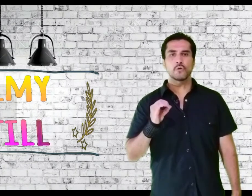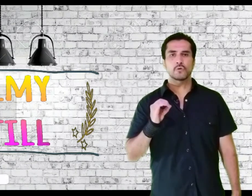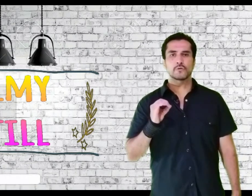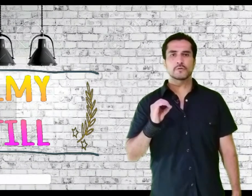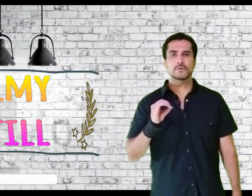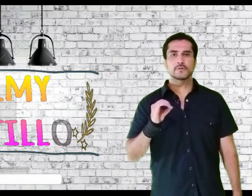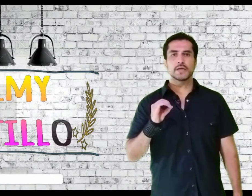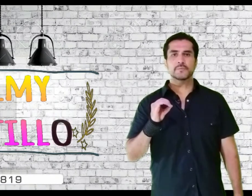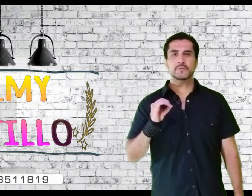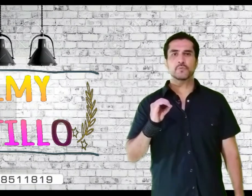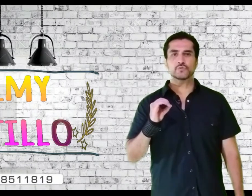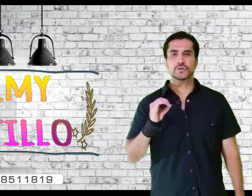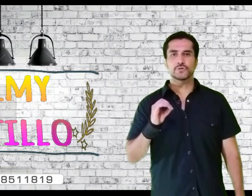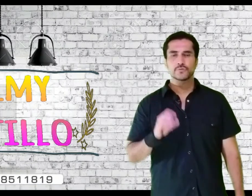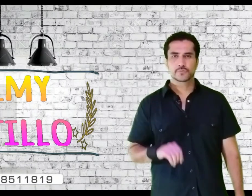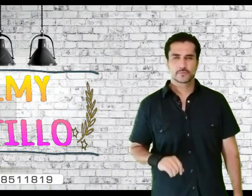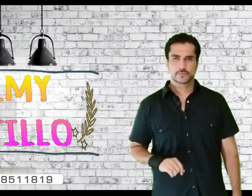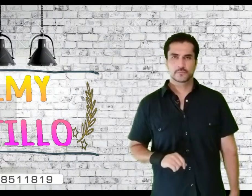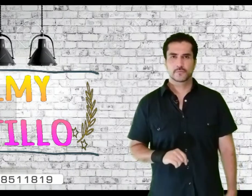O, Delmi Portillo.